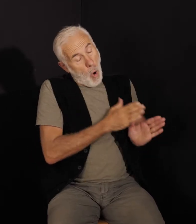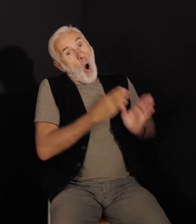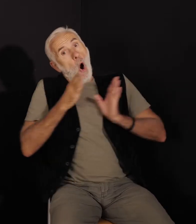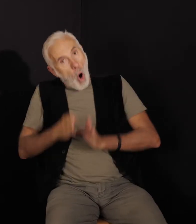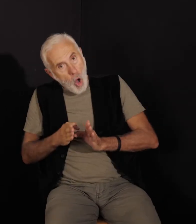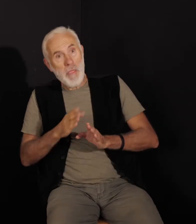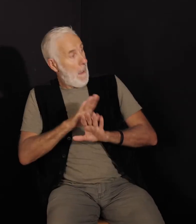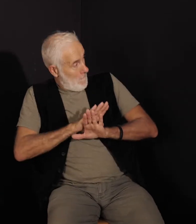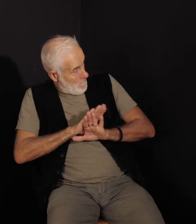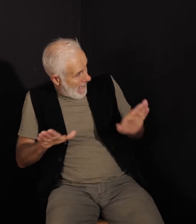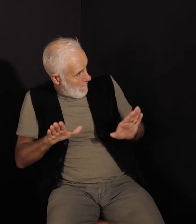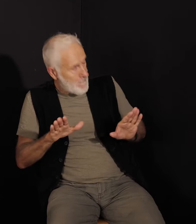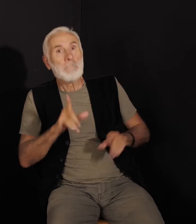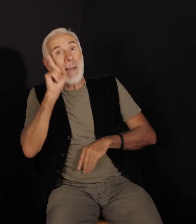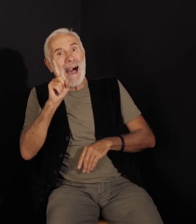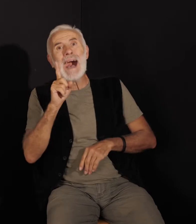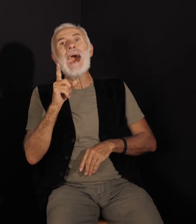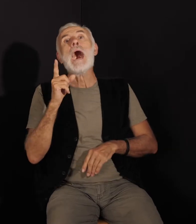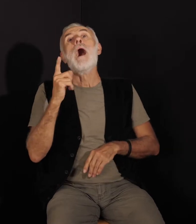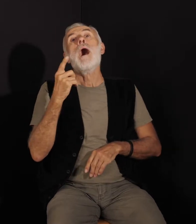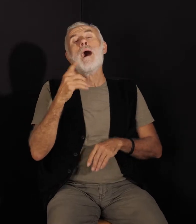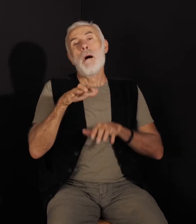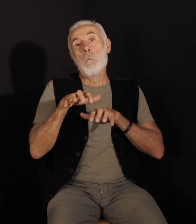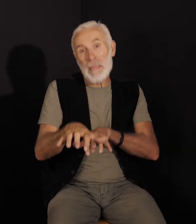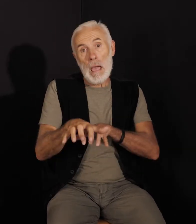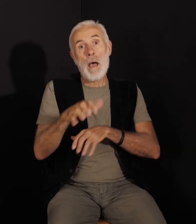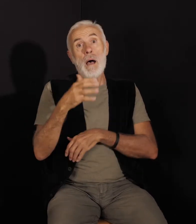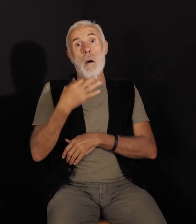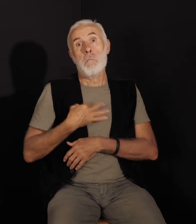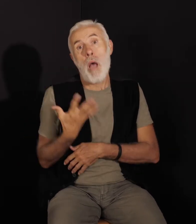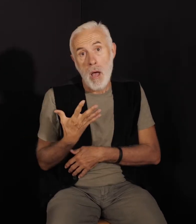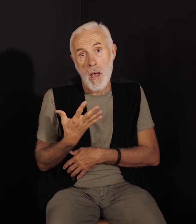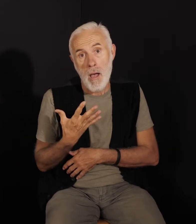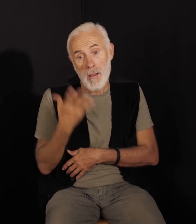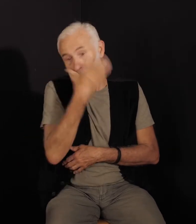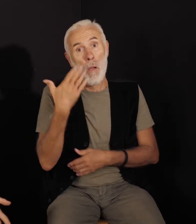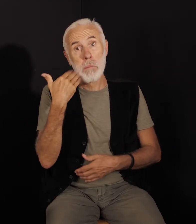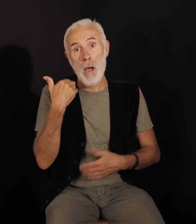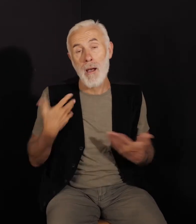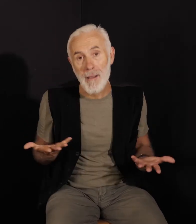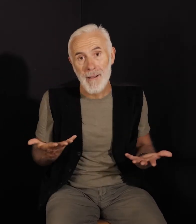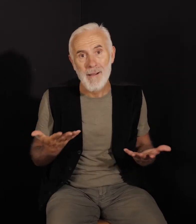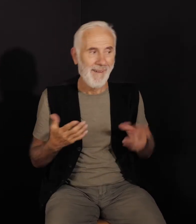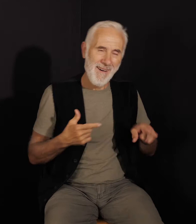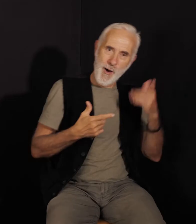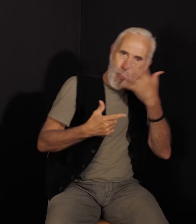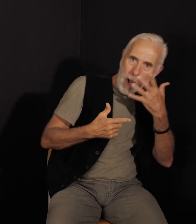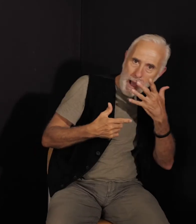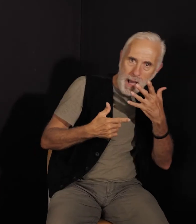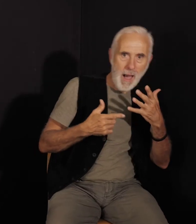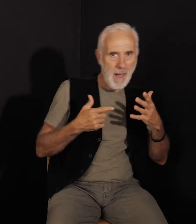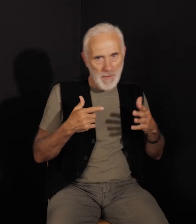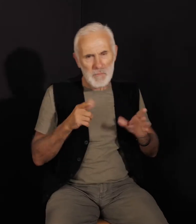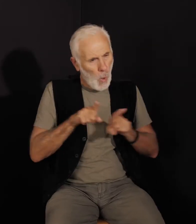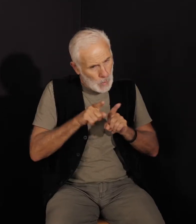était le White Panthers Party, enfin il y participait. Et donc la différence, c'est que lui, il était avec des Blancs, alors que les Black Panthers étaient Noirs. Il y avait aussi les